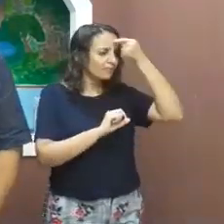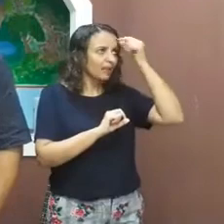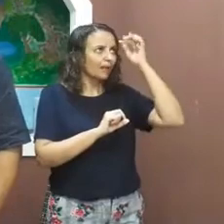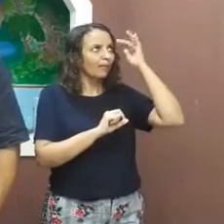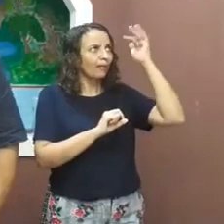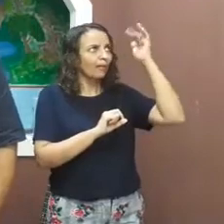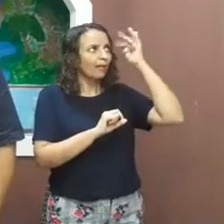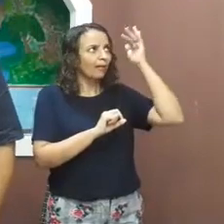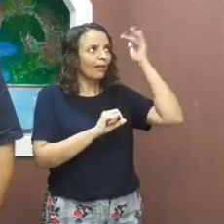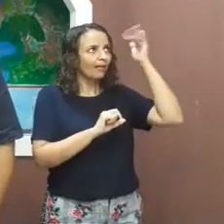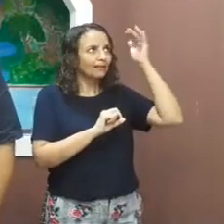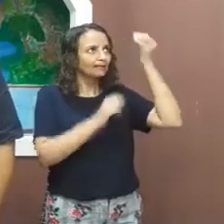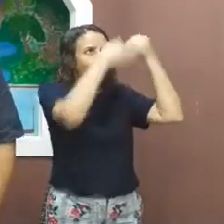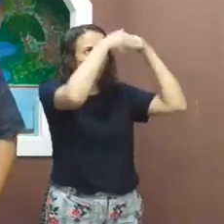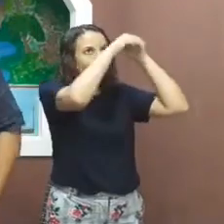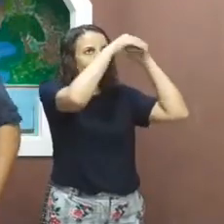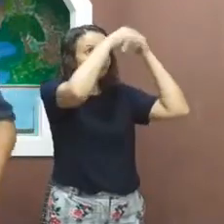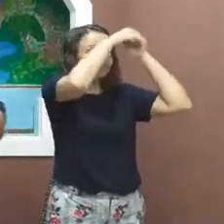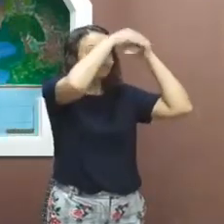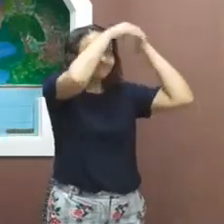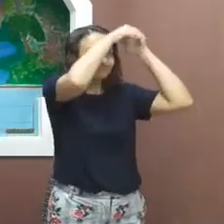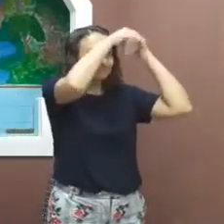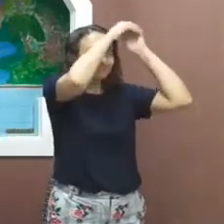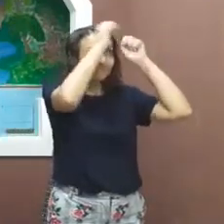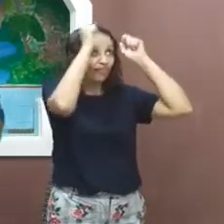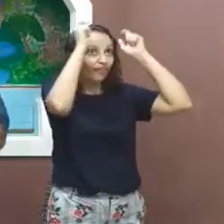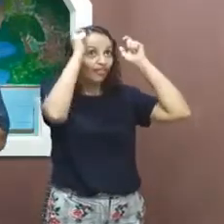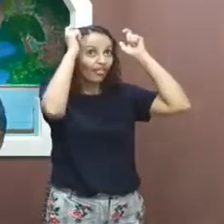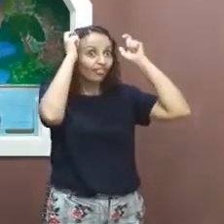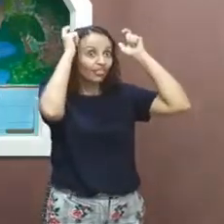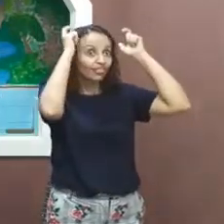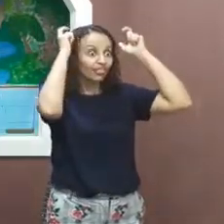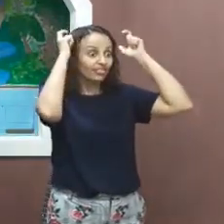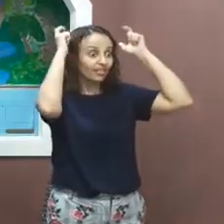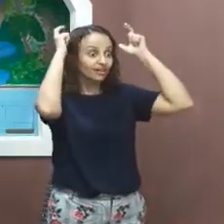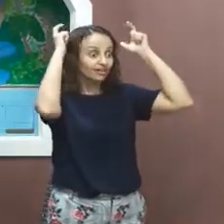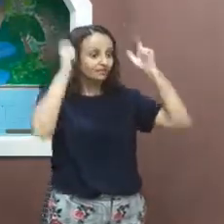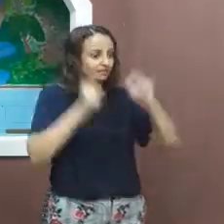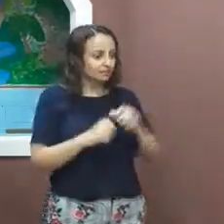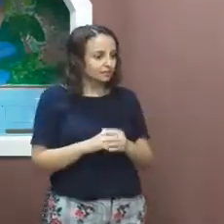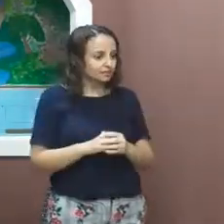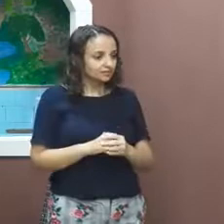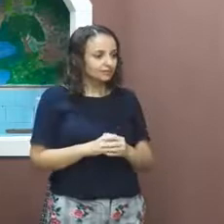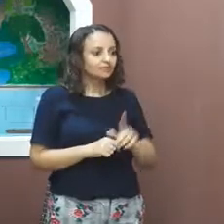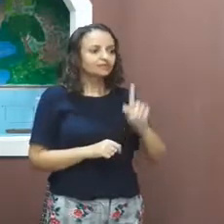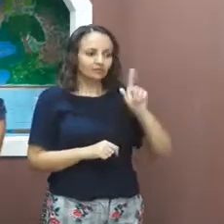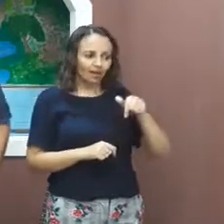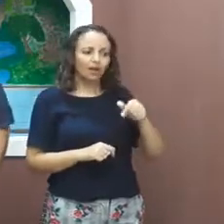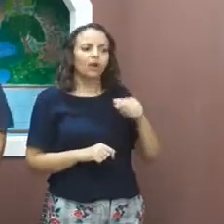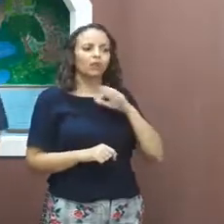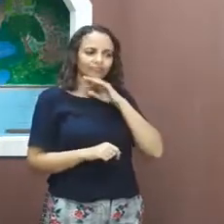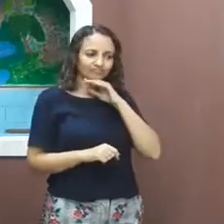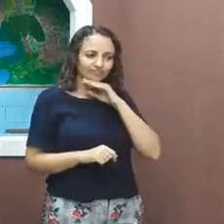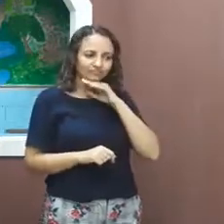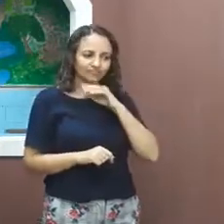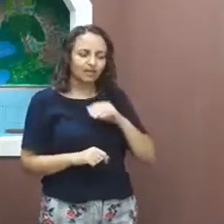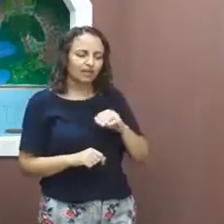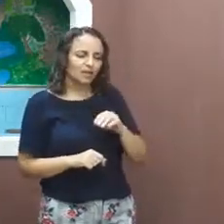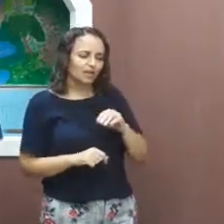Sabia disso? Sabia que existe uma síndrome que chama síndrome do pensamento acelerado?